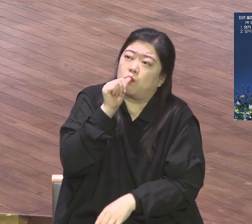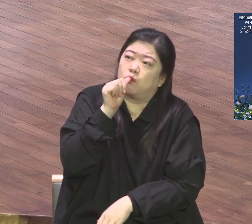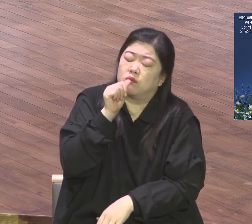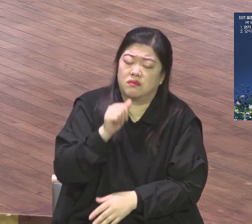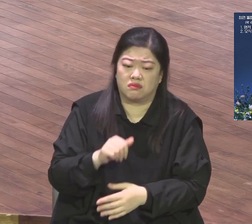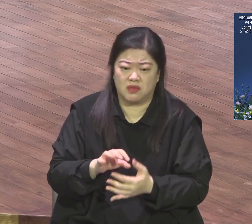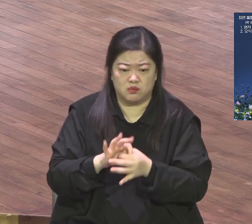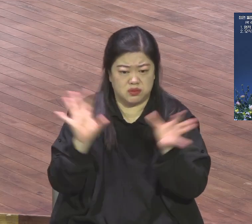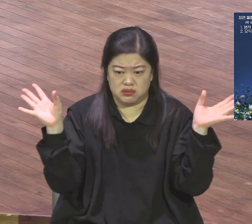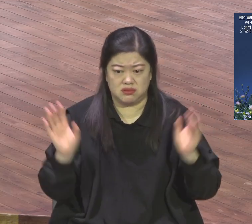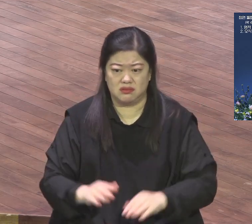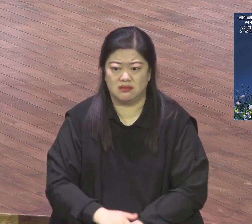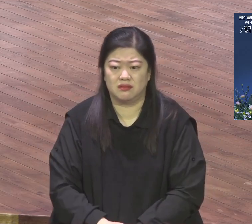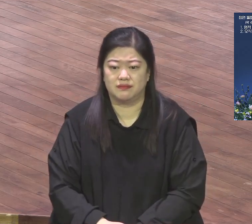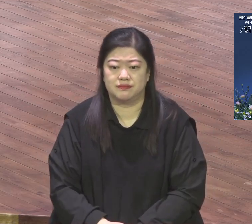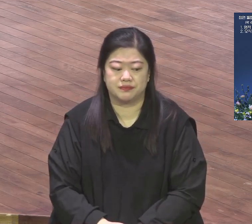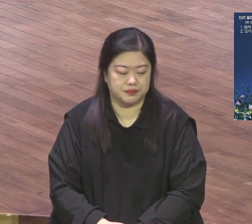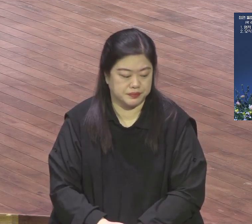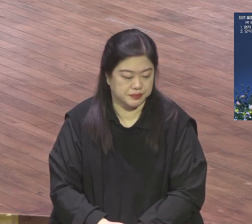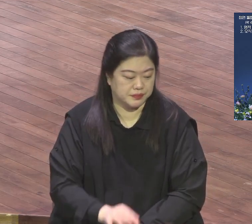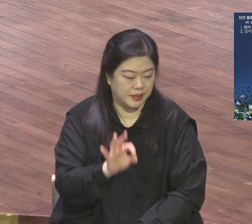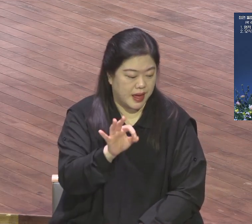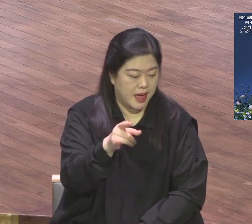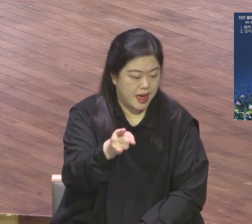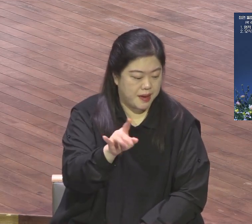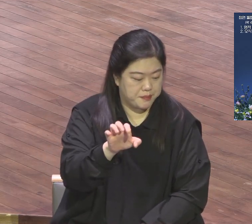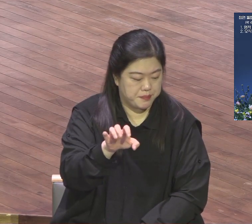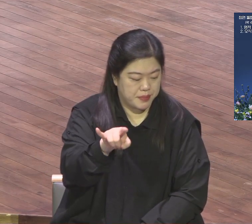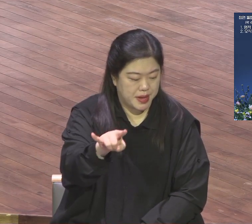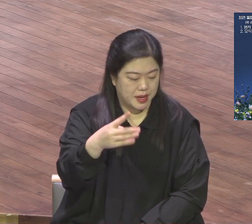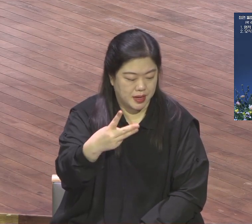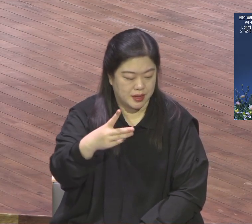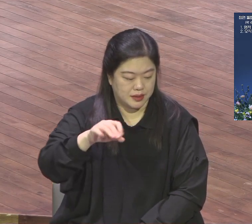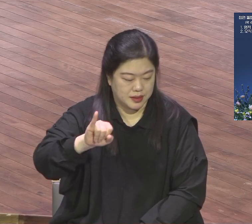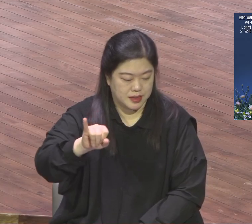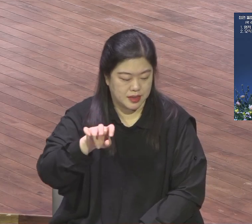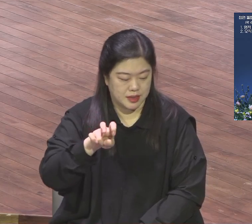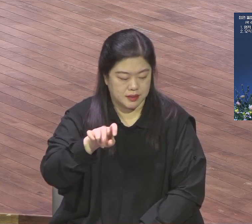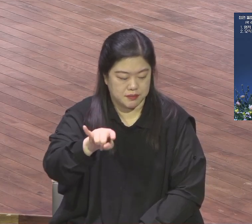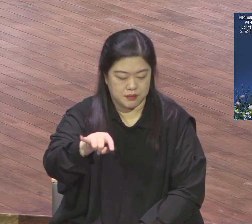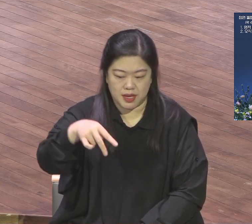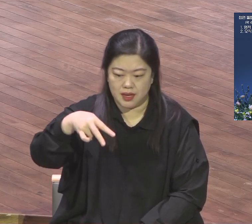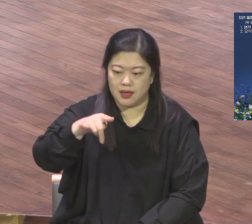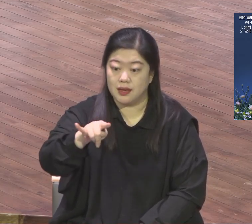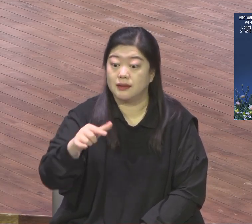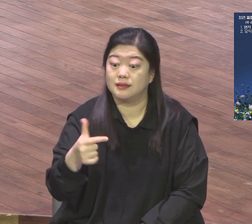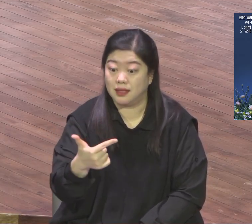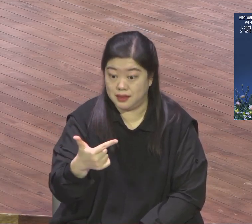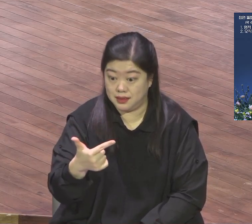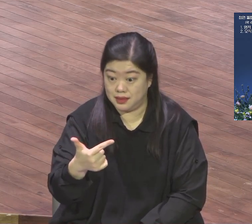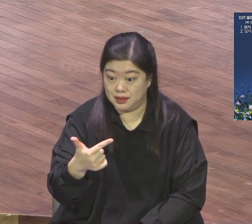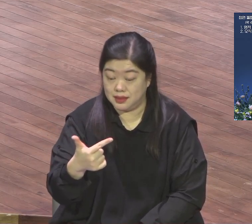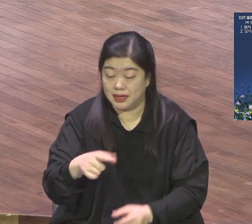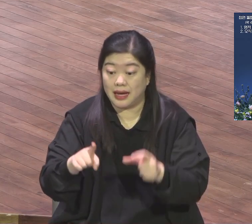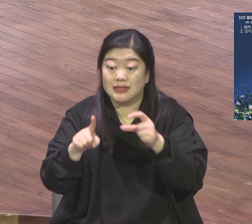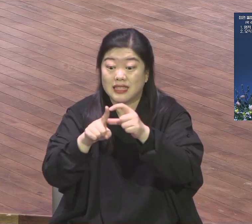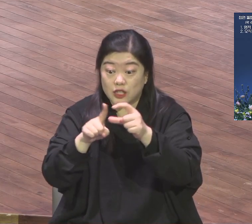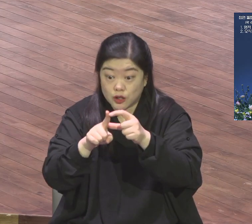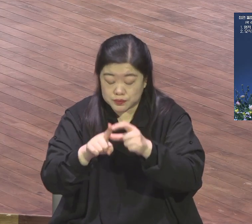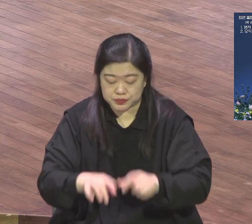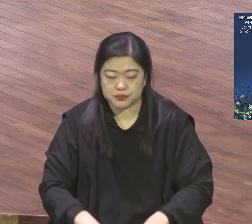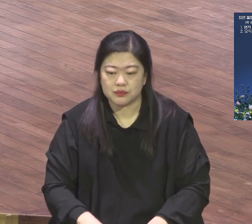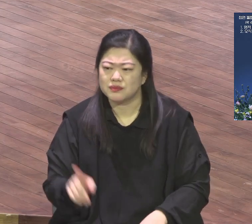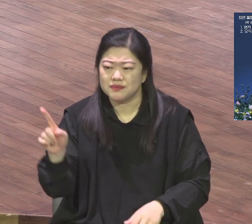effective mission이라고 되어 있는데 이것은요 귀신을 쫓아내실 때 꾸짖었다 할 때 예수님 꾸짖 바람과 물결을